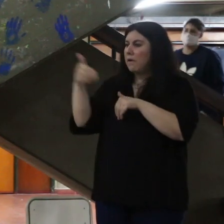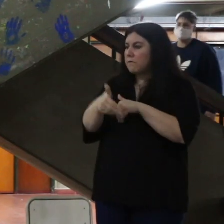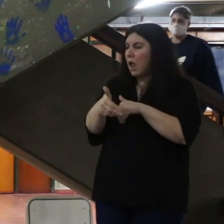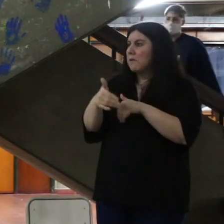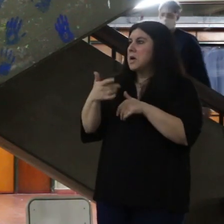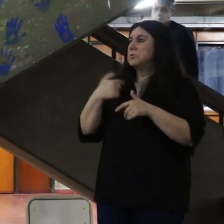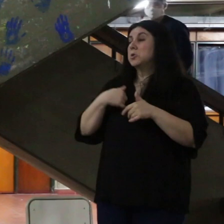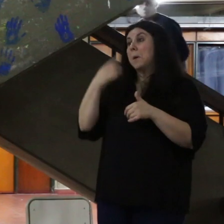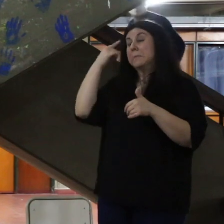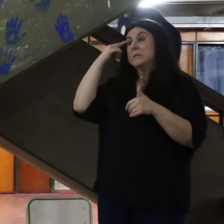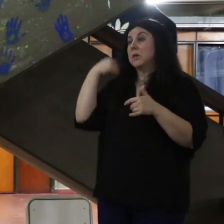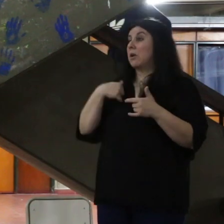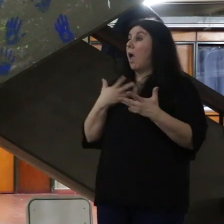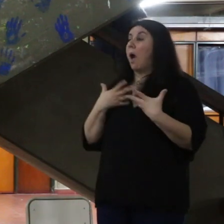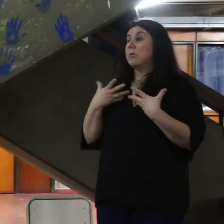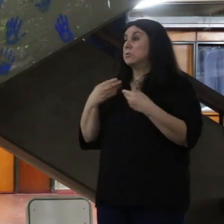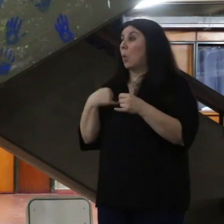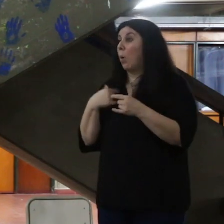íbamos a poder contener.